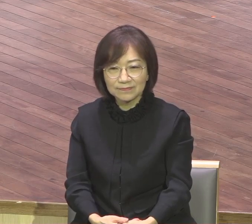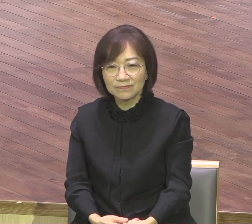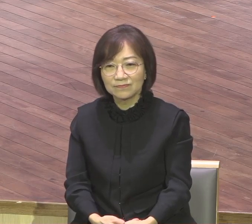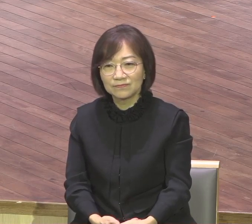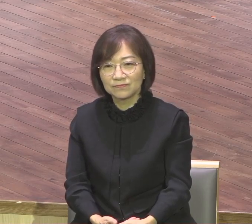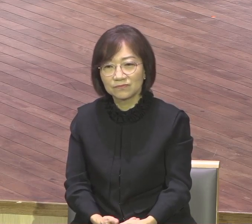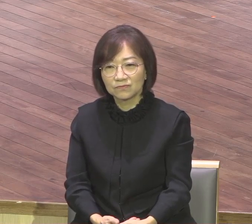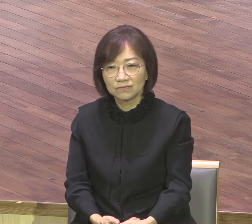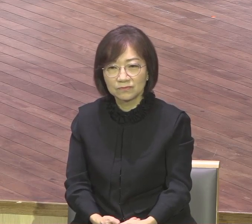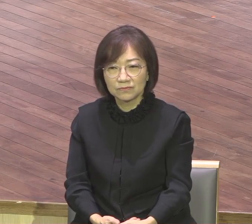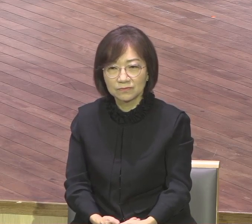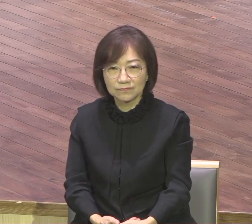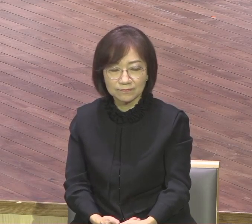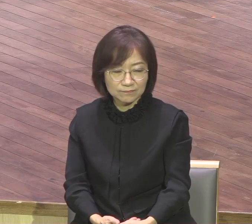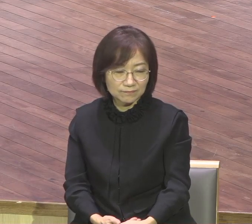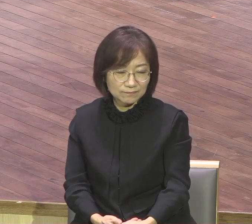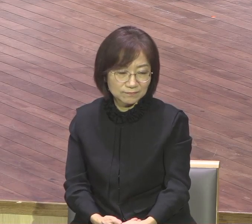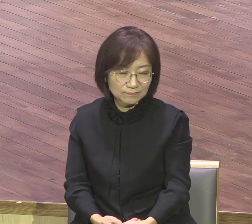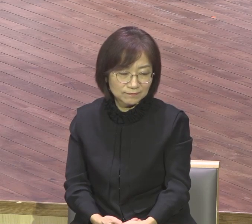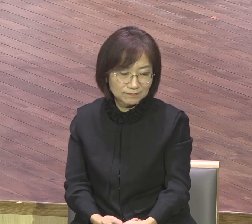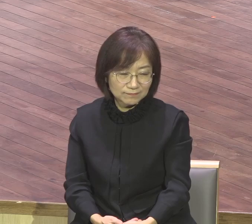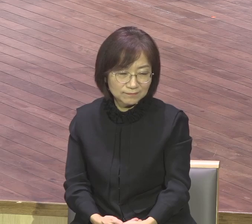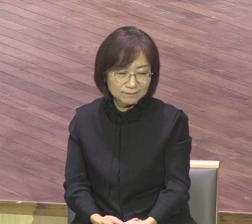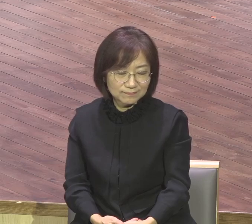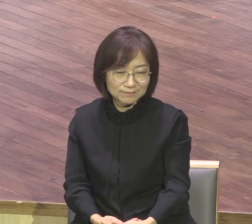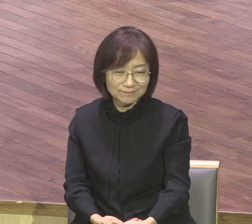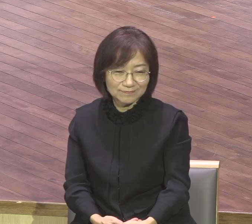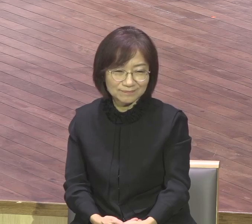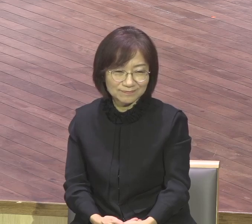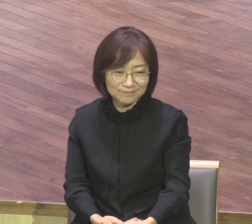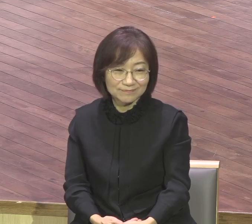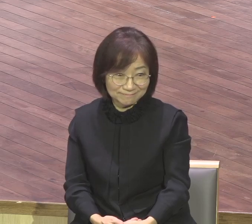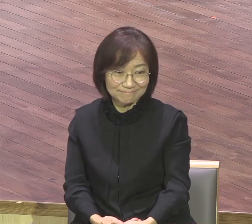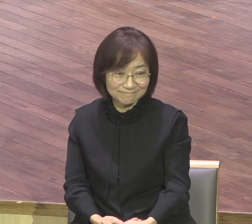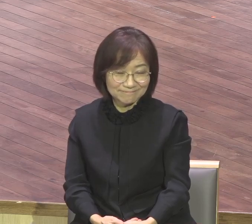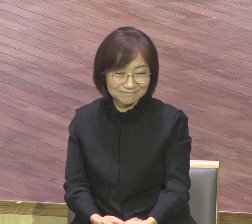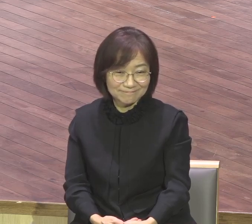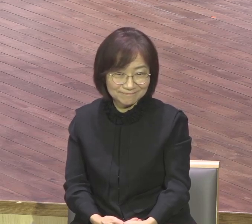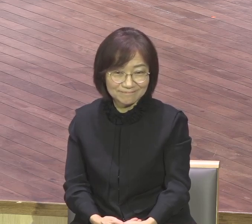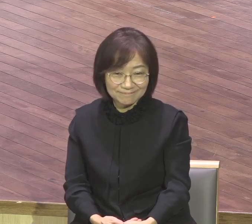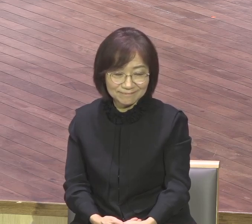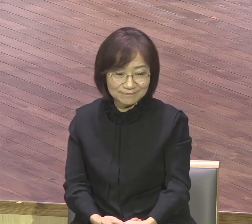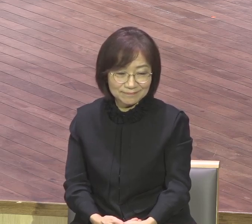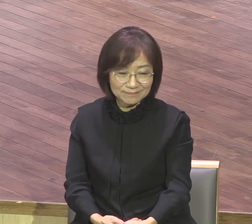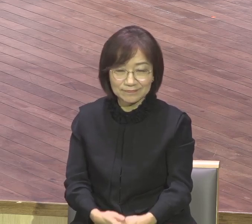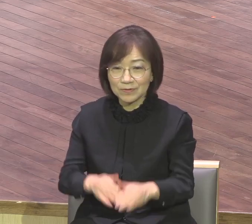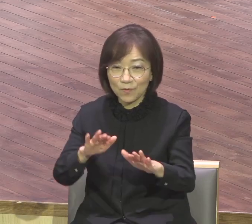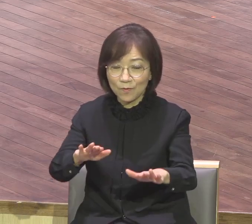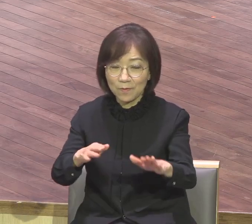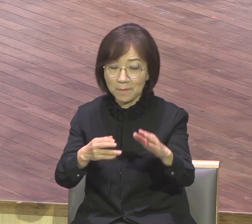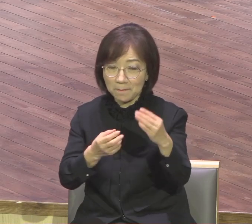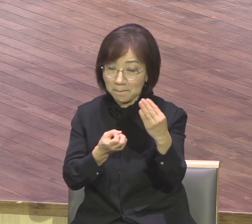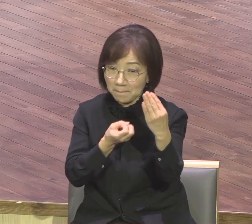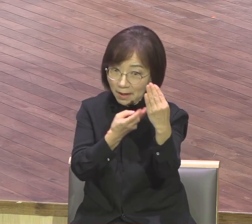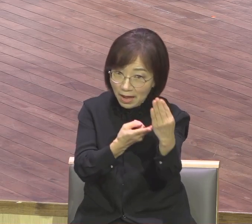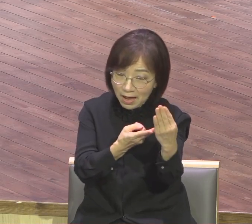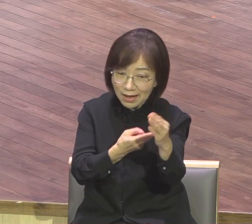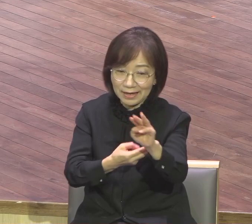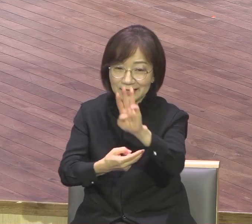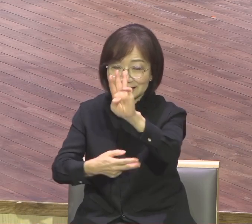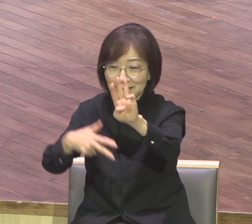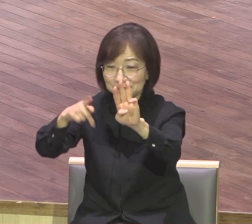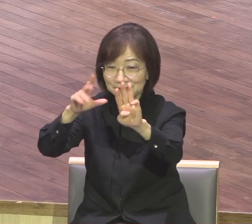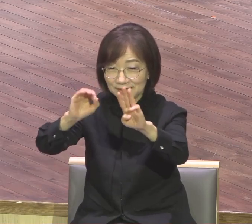así firme en el Señor, amados. 이 말씀은 이 빌립보서 3장의 마지막